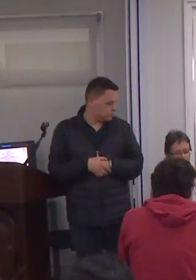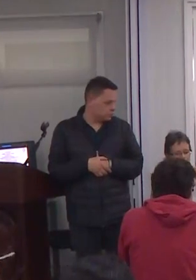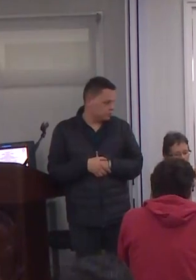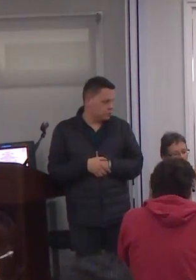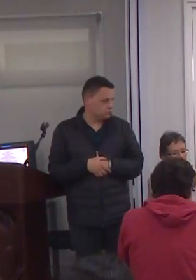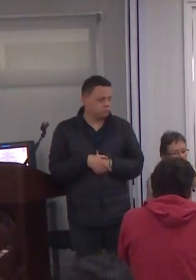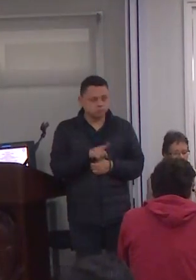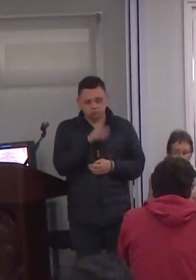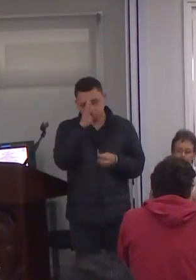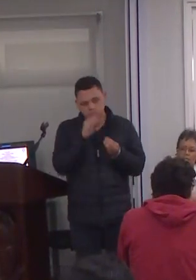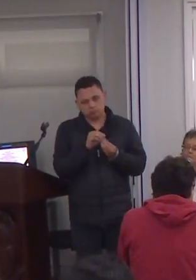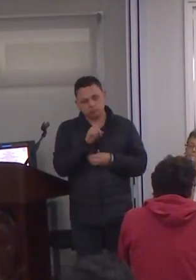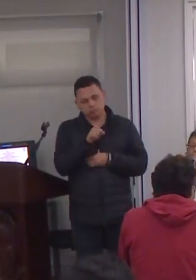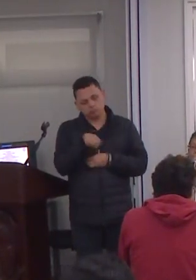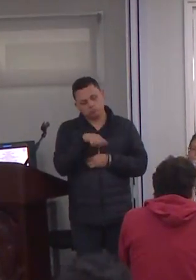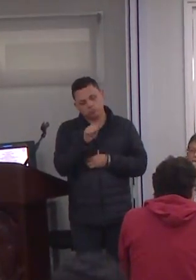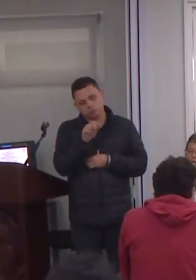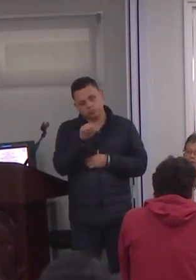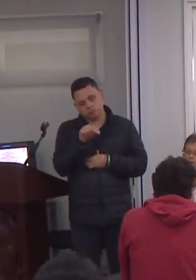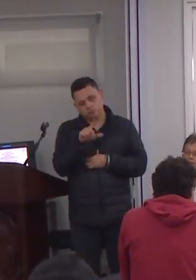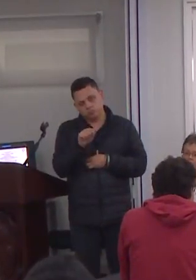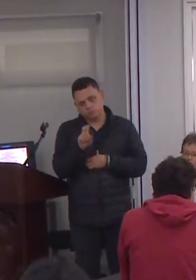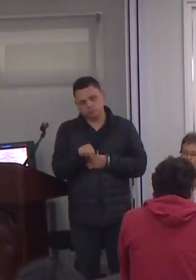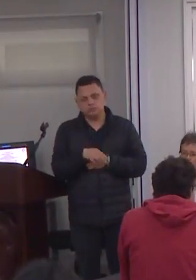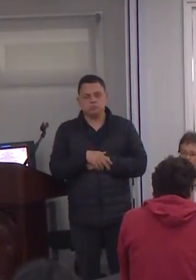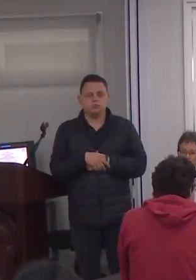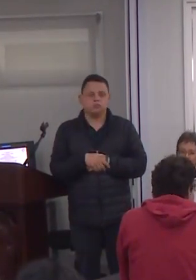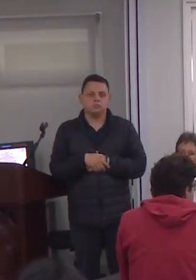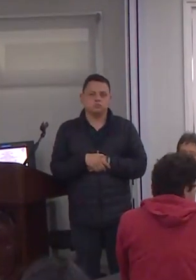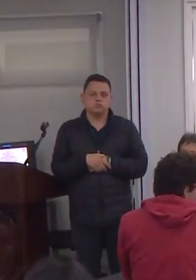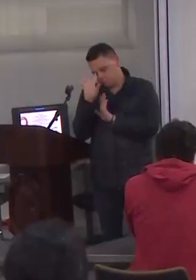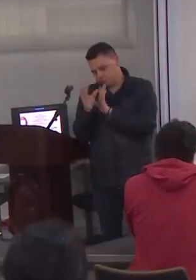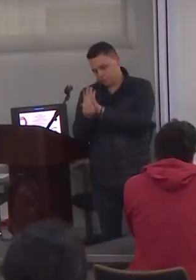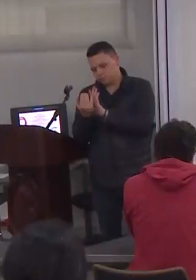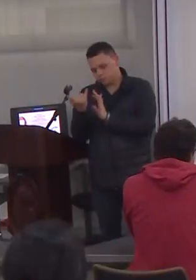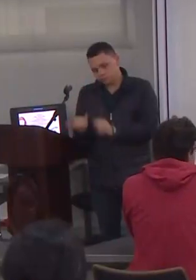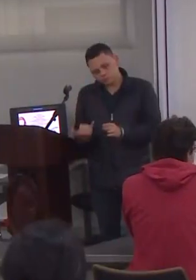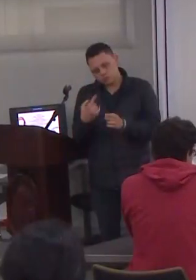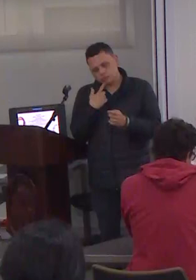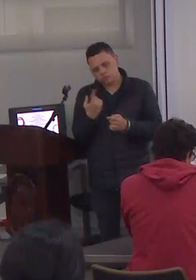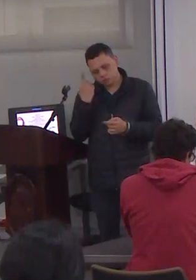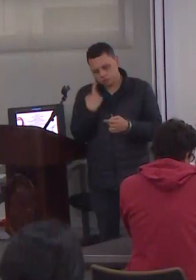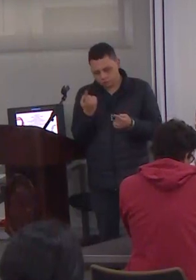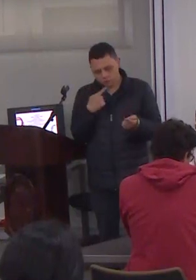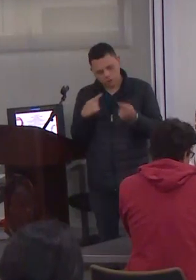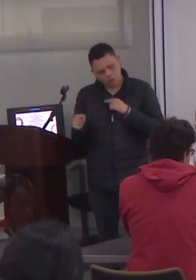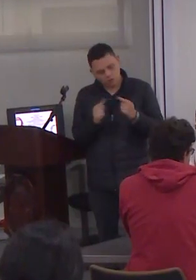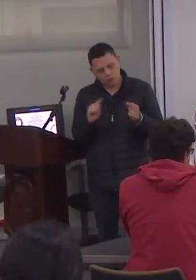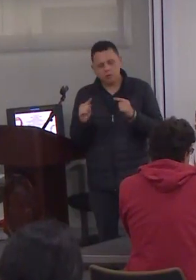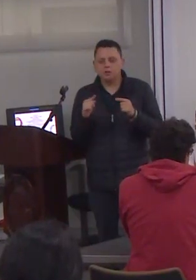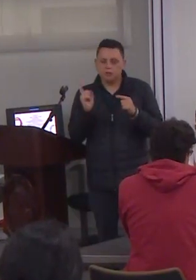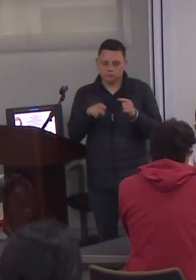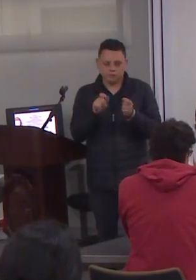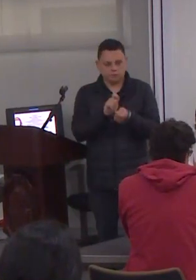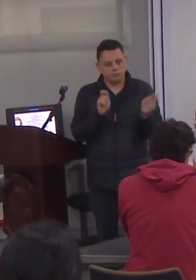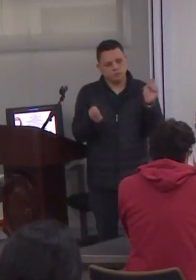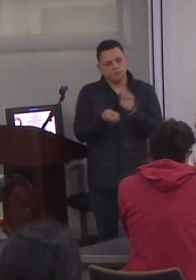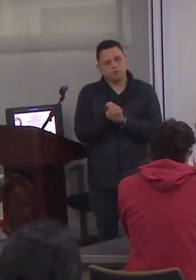de acuerdo con Salam en el sentido de hablar desde el día exigen también cambios